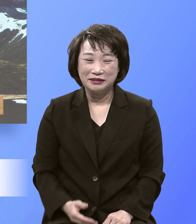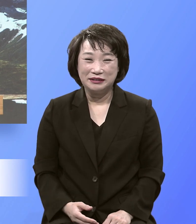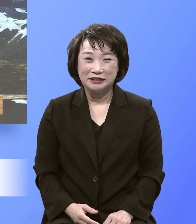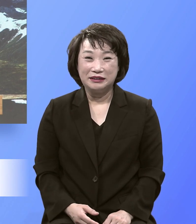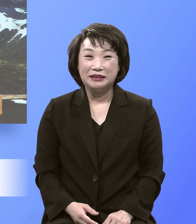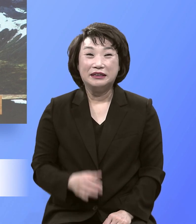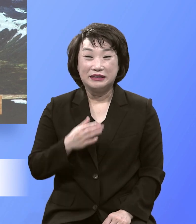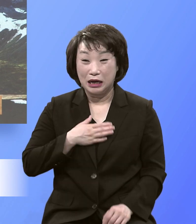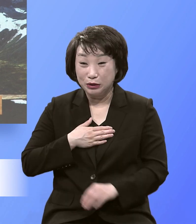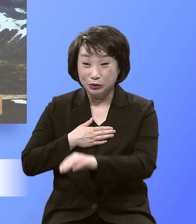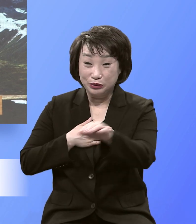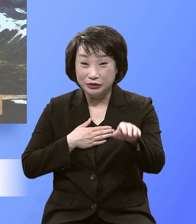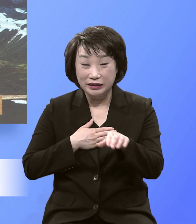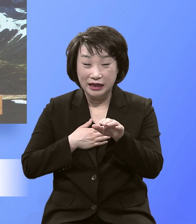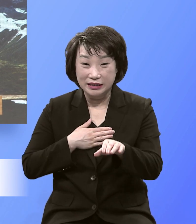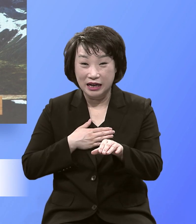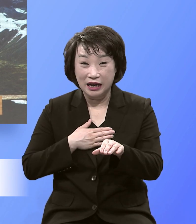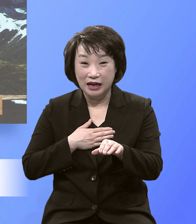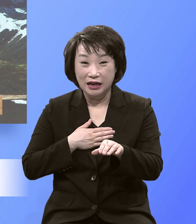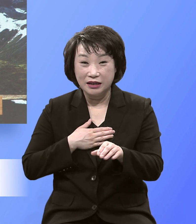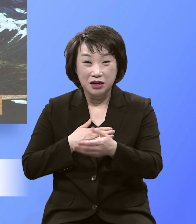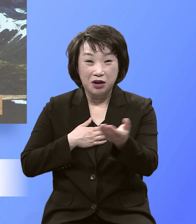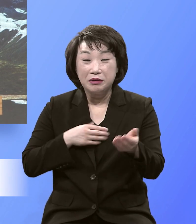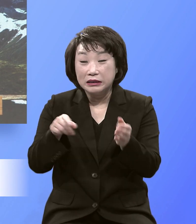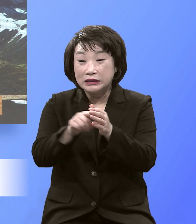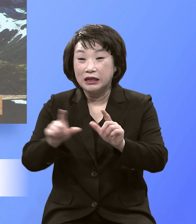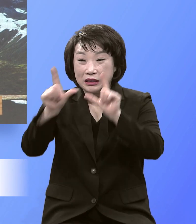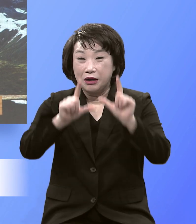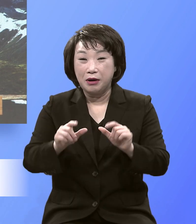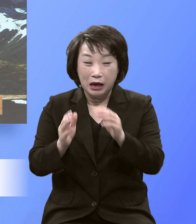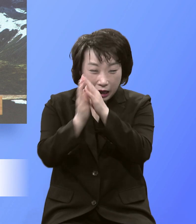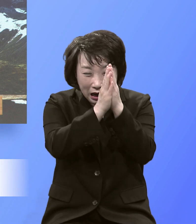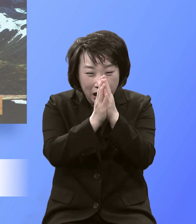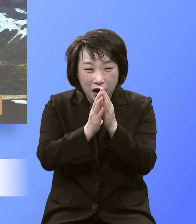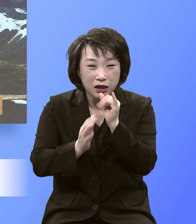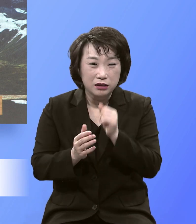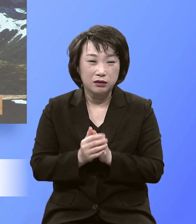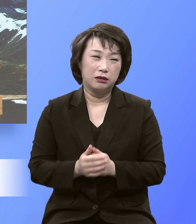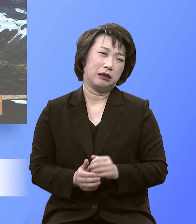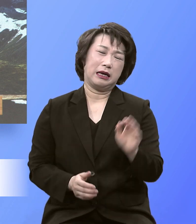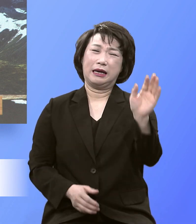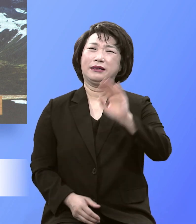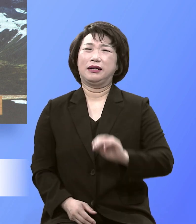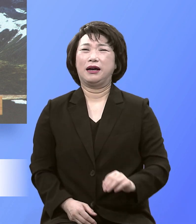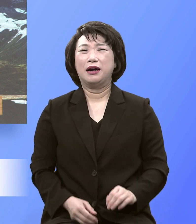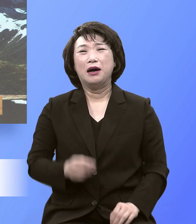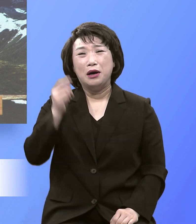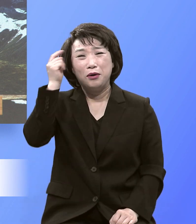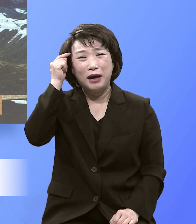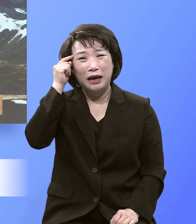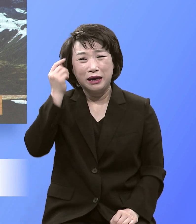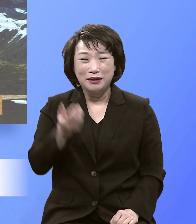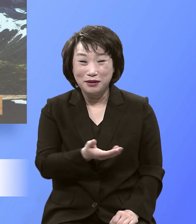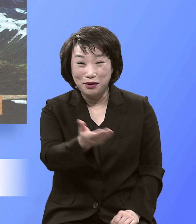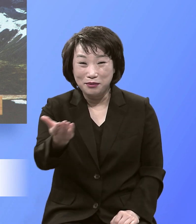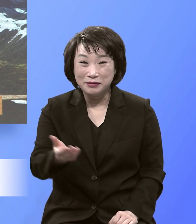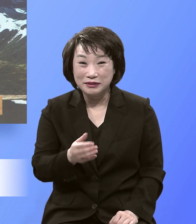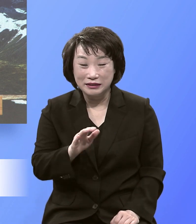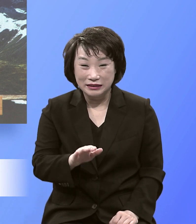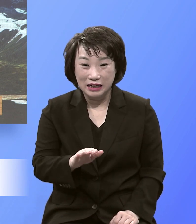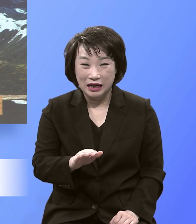우리가 그렇게 여러분 허접하게 신앙생활하는 것은 아직도 당신들이